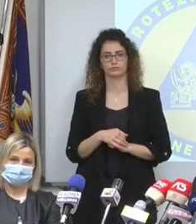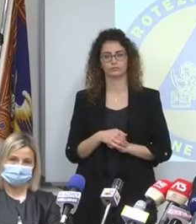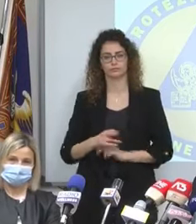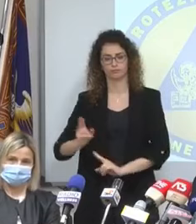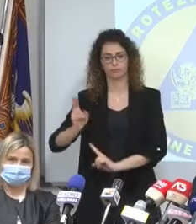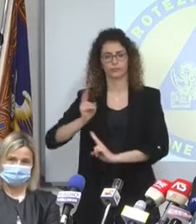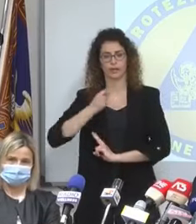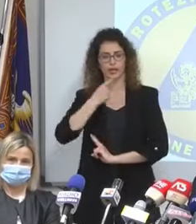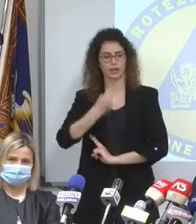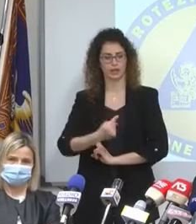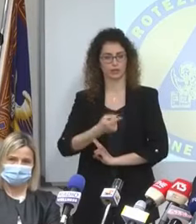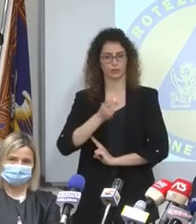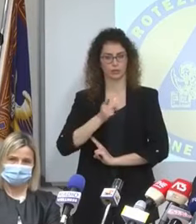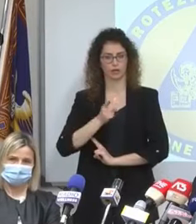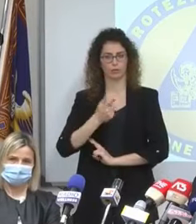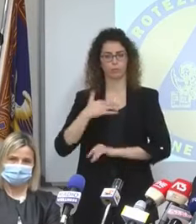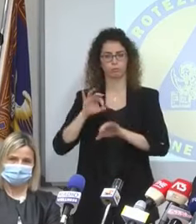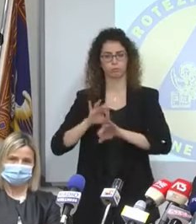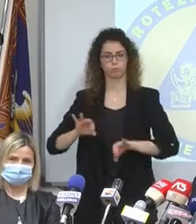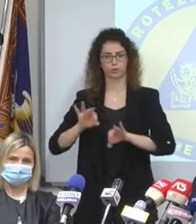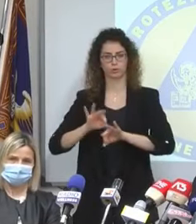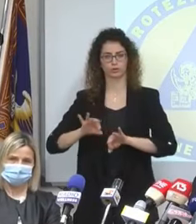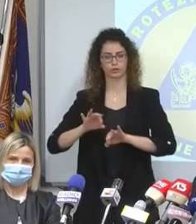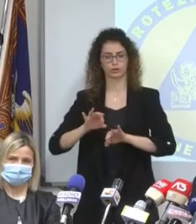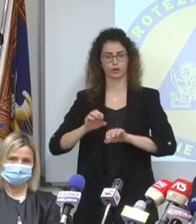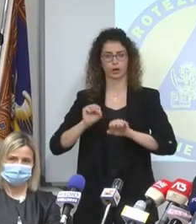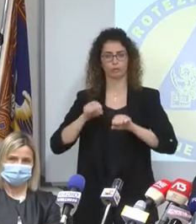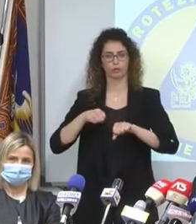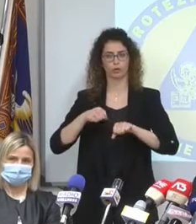l'esercito che loro sono già pronti a convertire